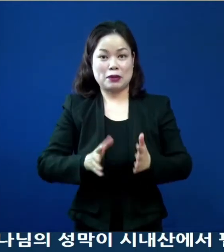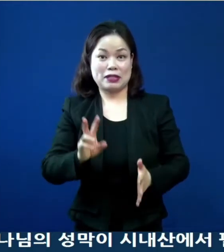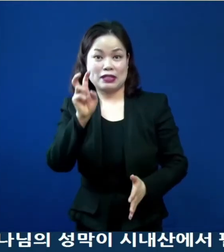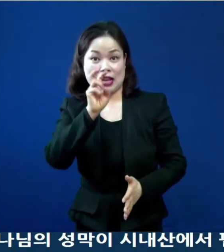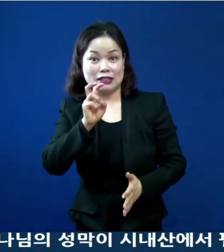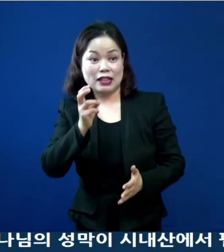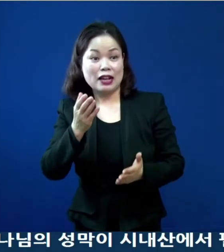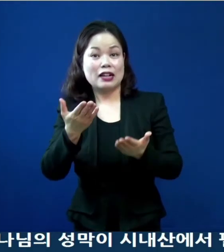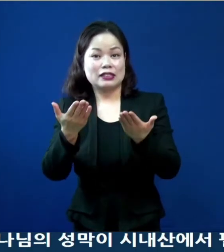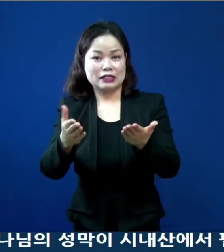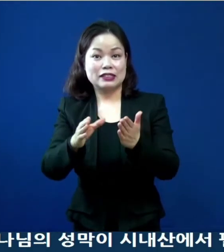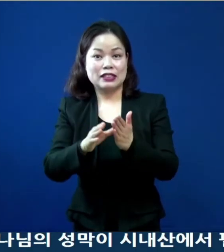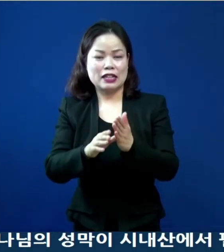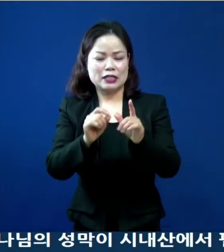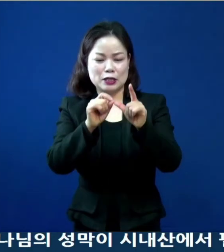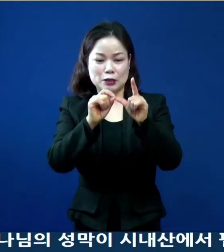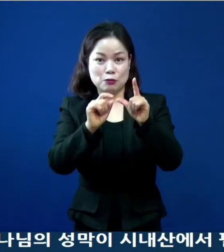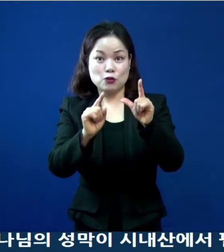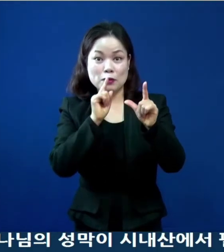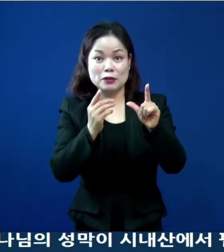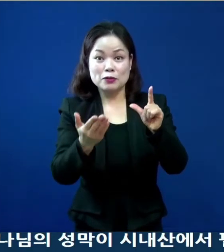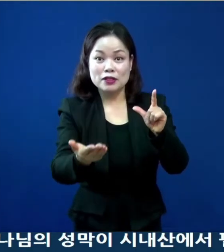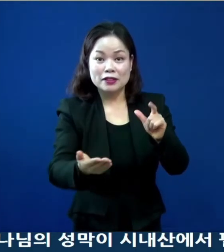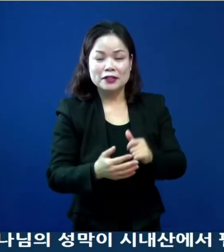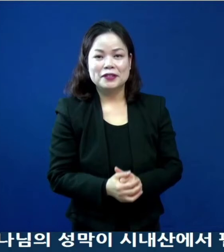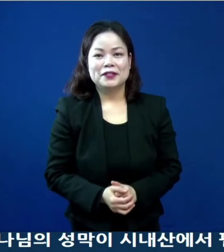이 말씀의 일부를 나누었습니다.